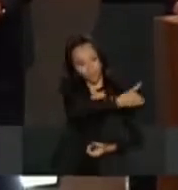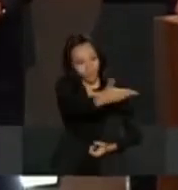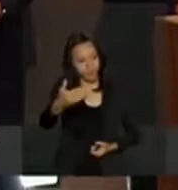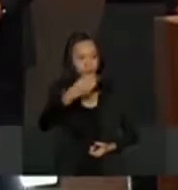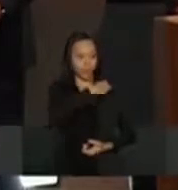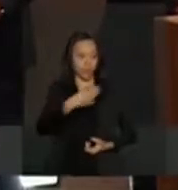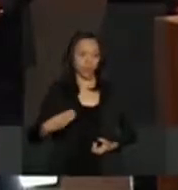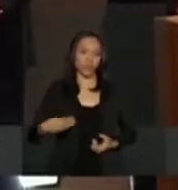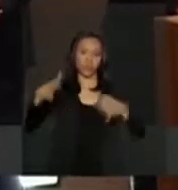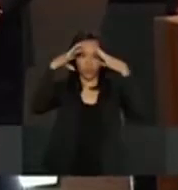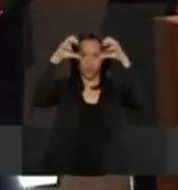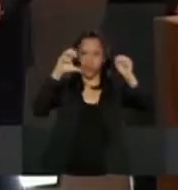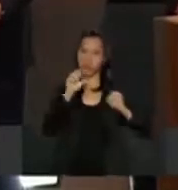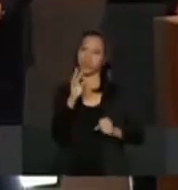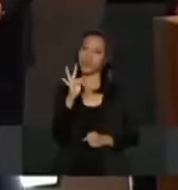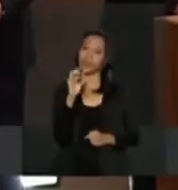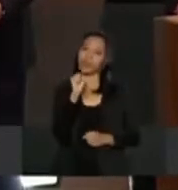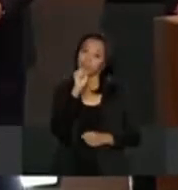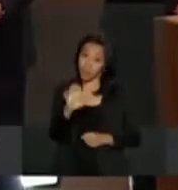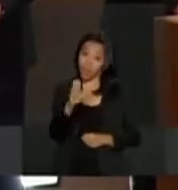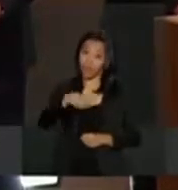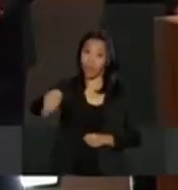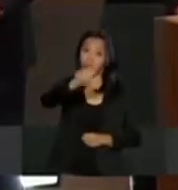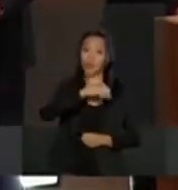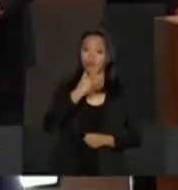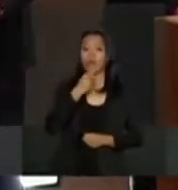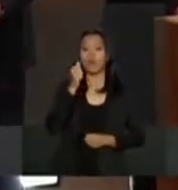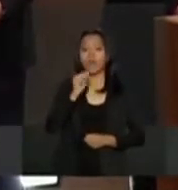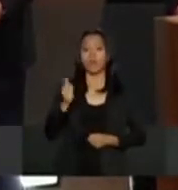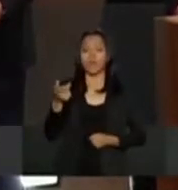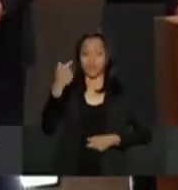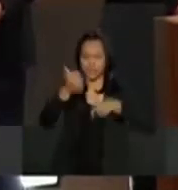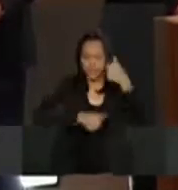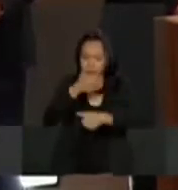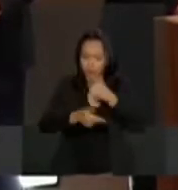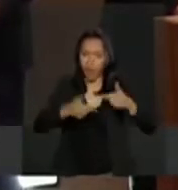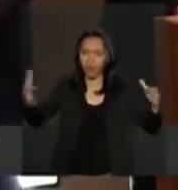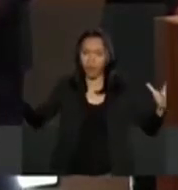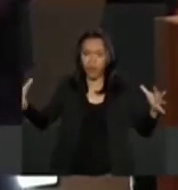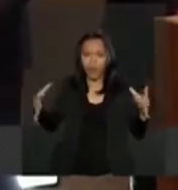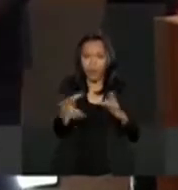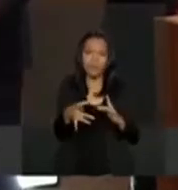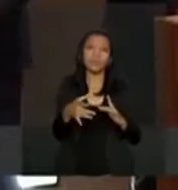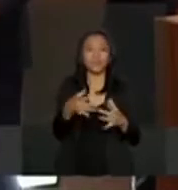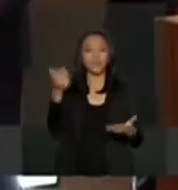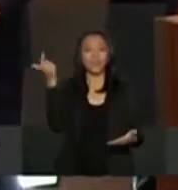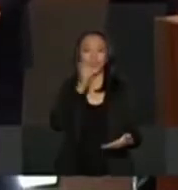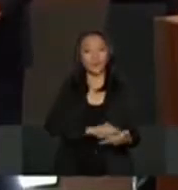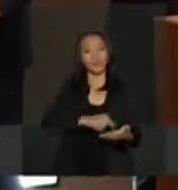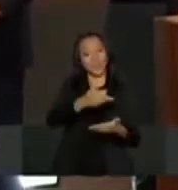TSE, senhoras e senhores, que esse trabalho coletivo que garantiu a